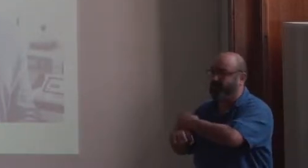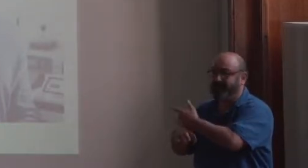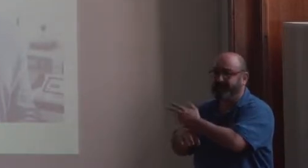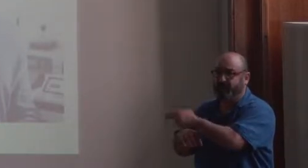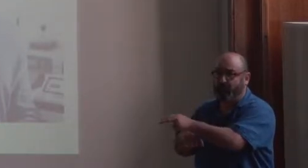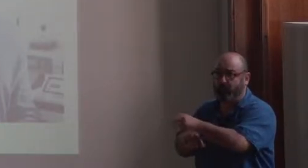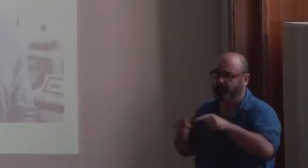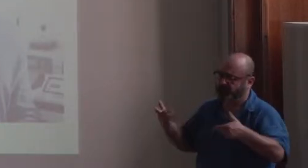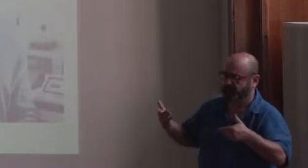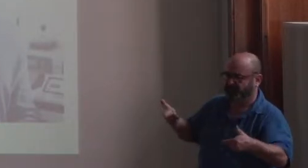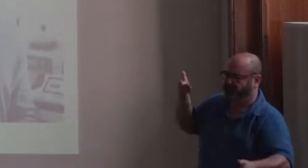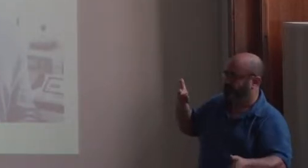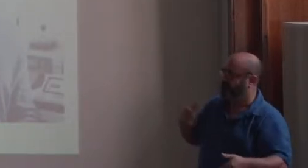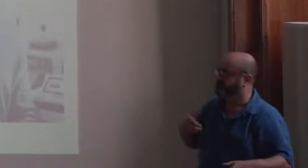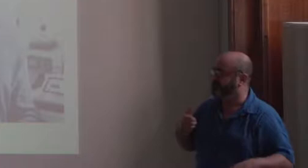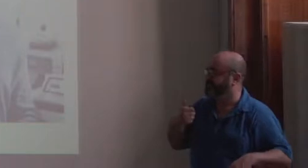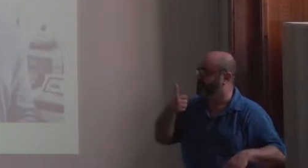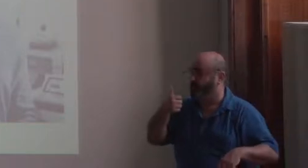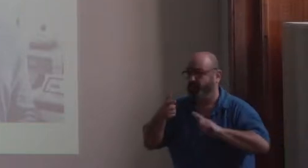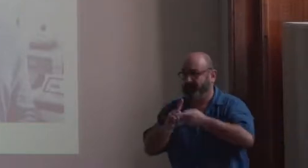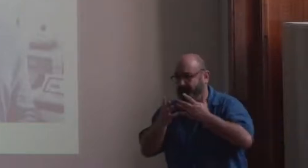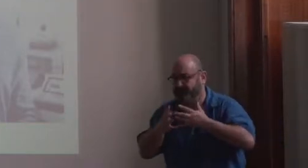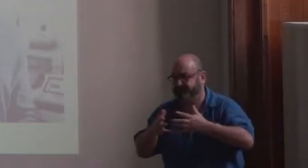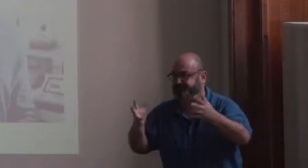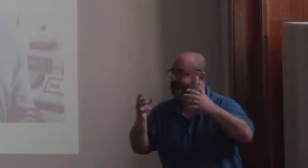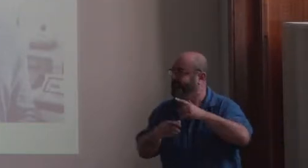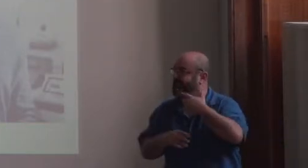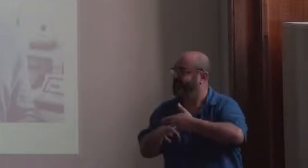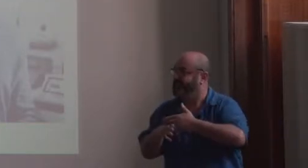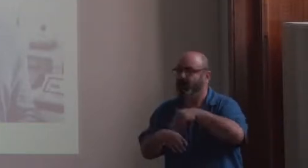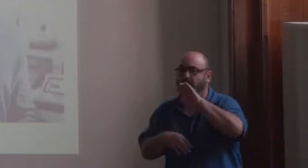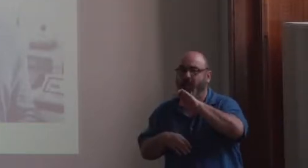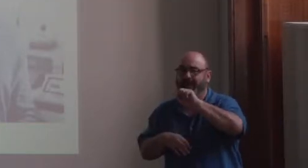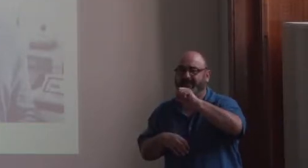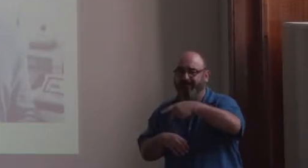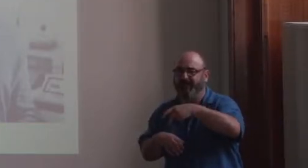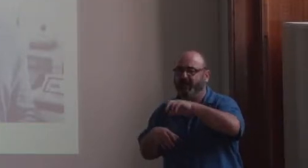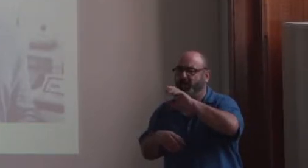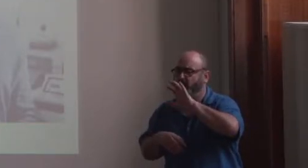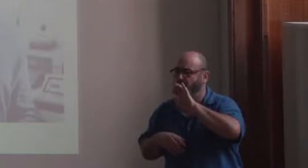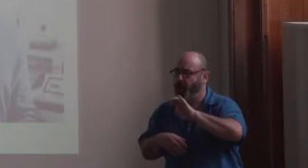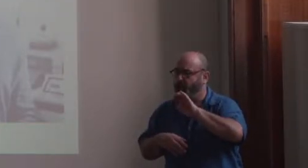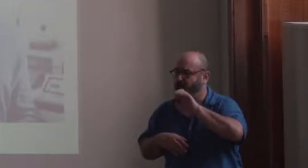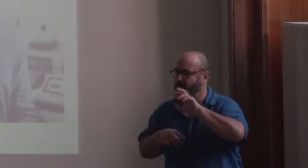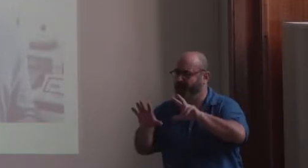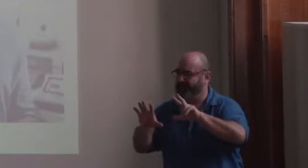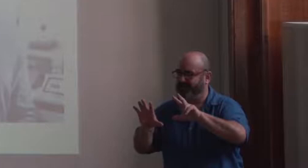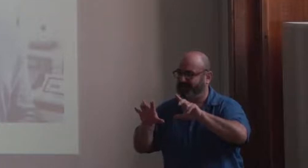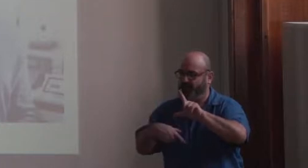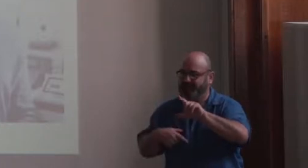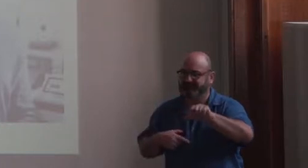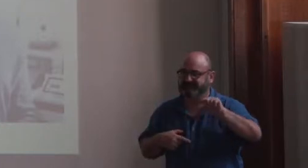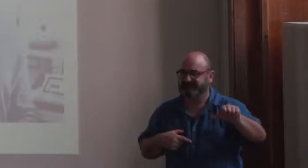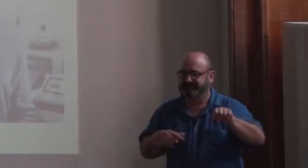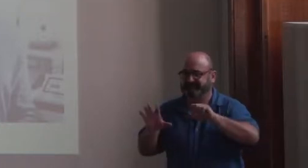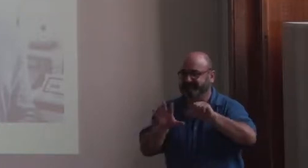euros. Surtout un qui devenait vraiment populaire, qui s'appelle le ESP8266, hein, c'est un nom super facile à retenir, mais dans le domaine,